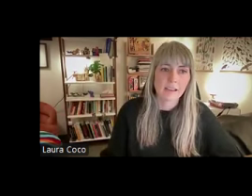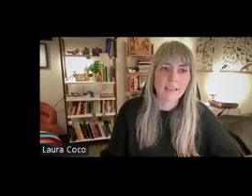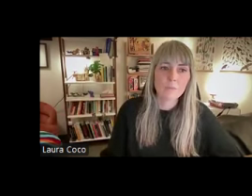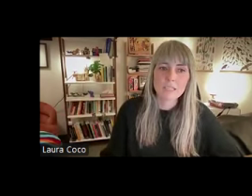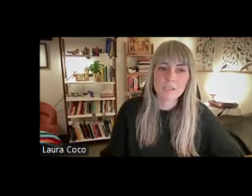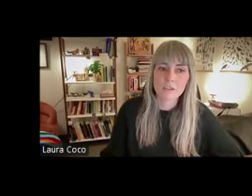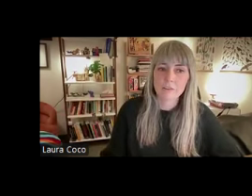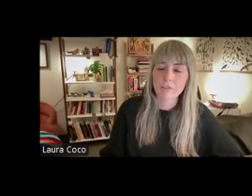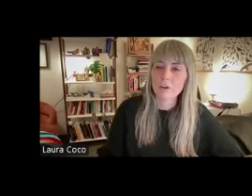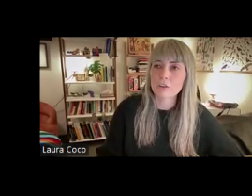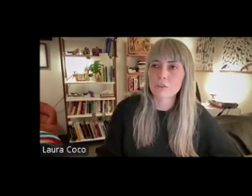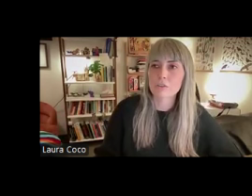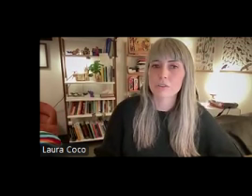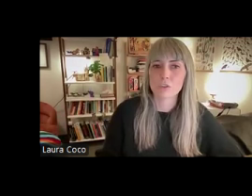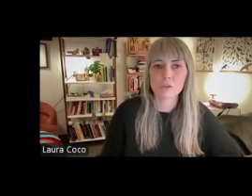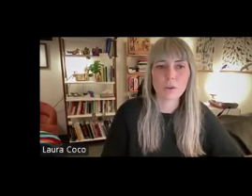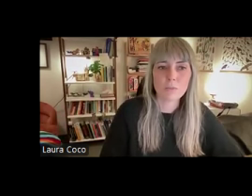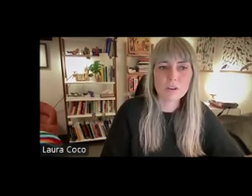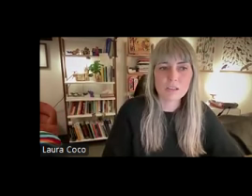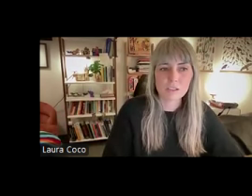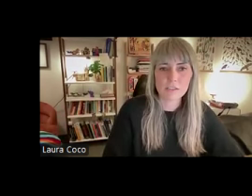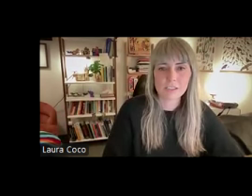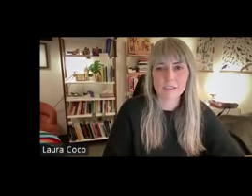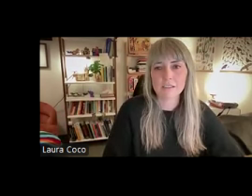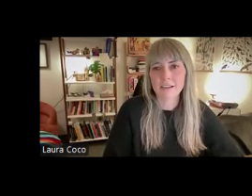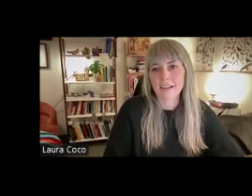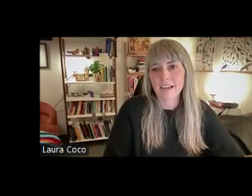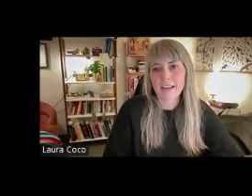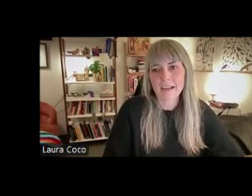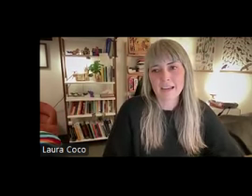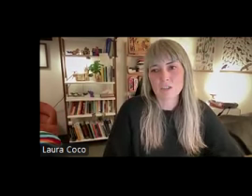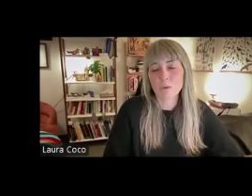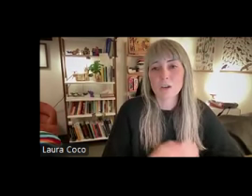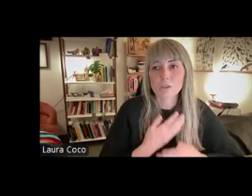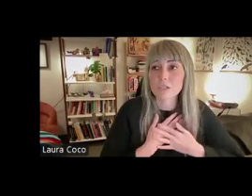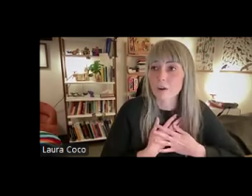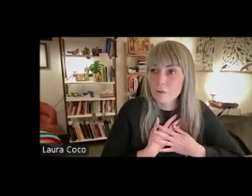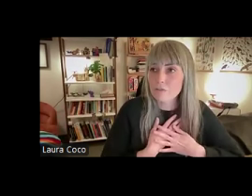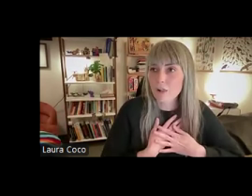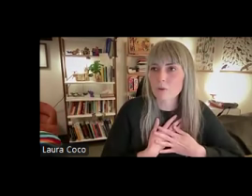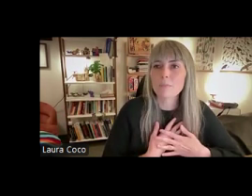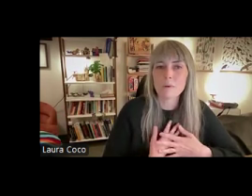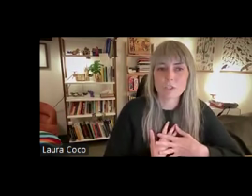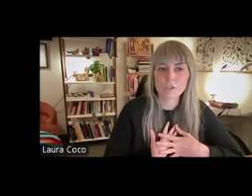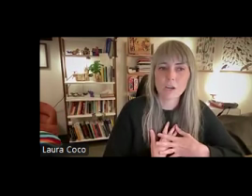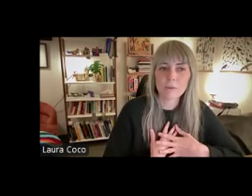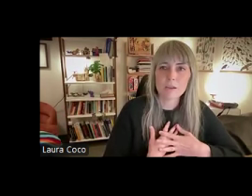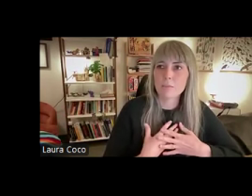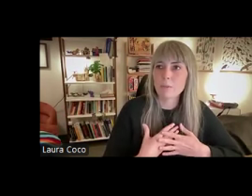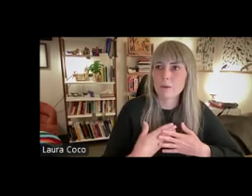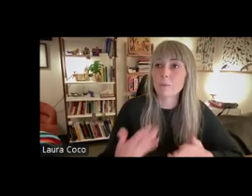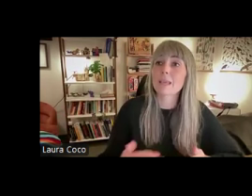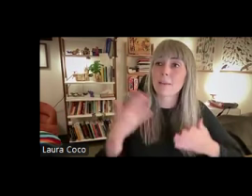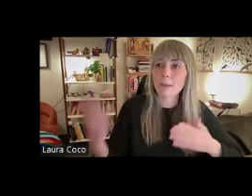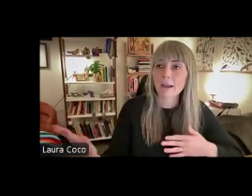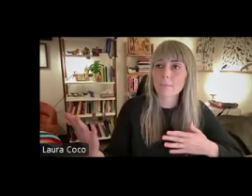And then pérdida we did de audición y referrals to exactamente qué community podemos services. o hasta qué And grado. we also did our También own follow-up hicimos to talk about a